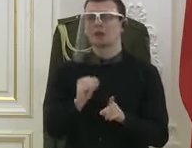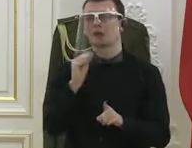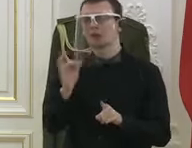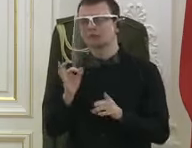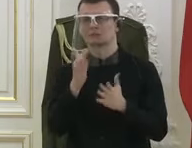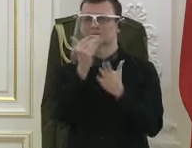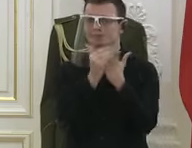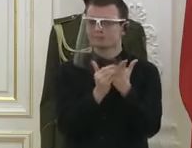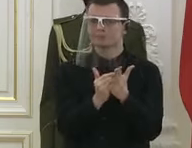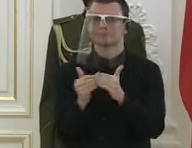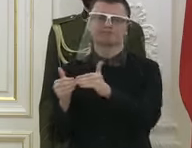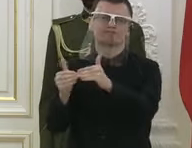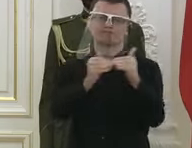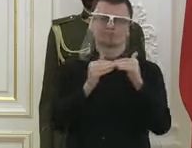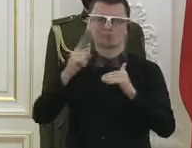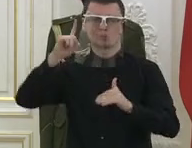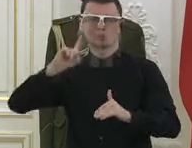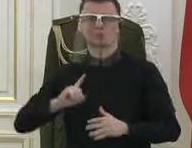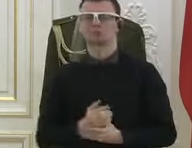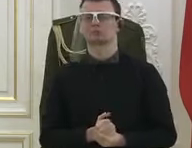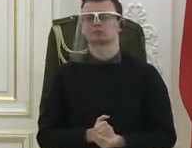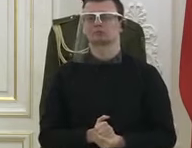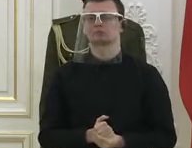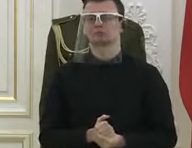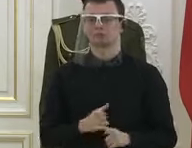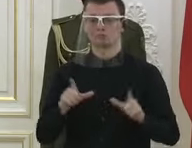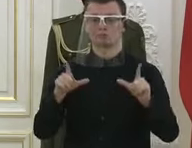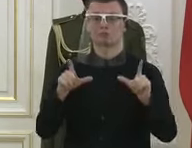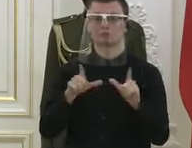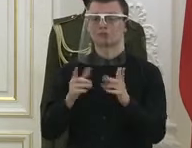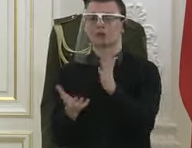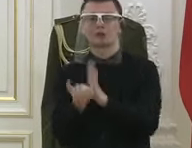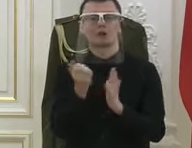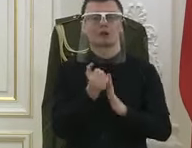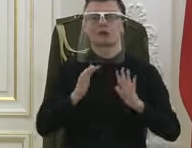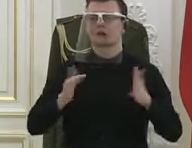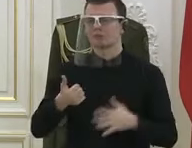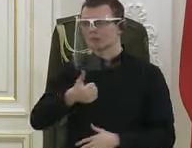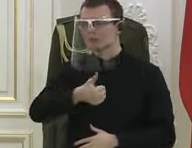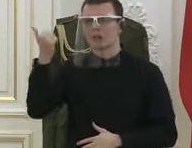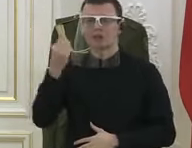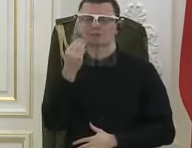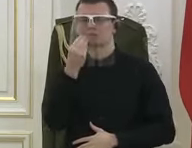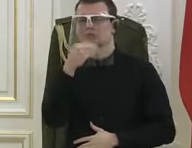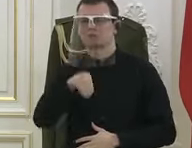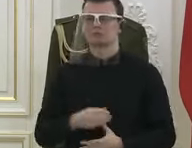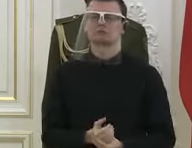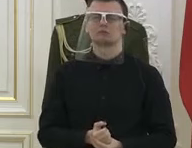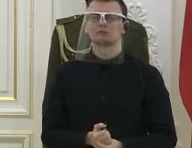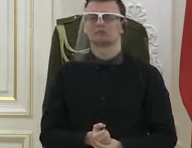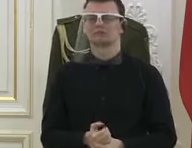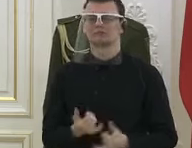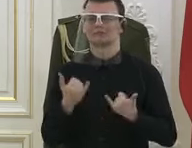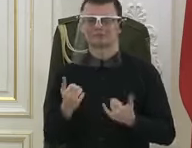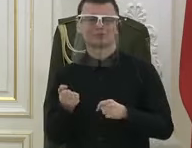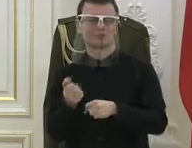te nasze zadania w tym zakresie realizować jak najlepiej, jak najsprawniej, właśnie w aspekcie pandemii koronawirusa. Nie może być takiej